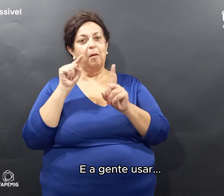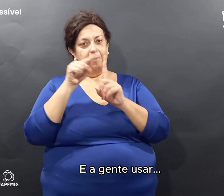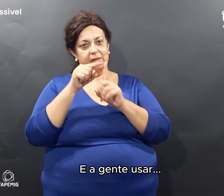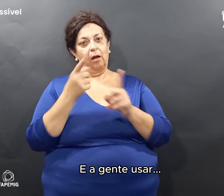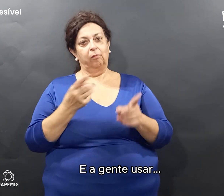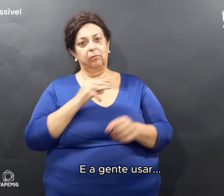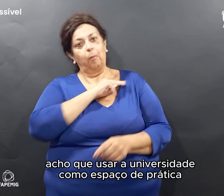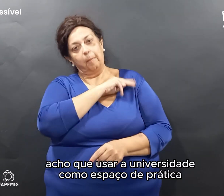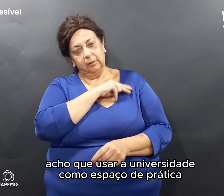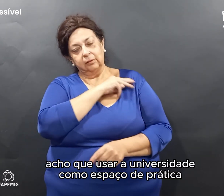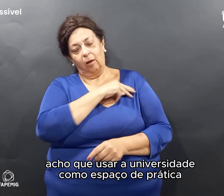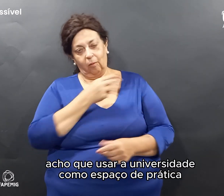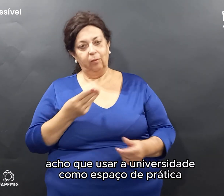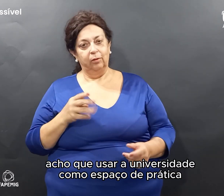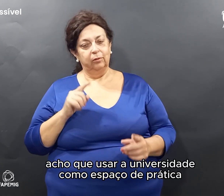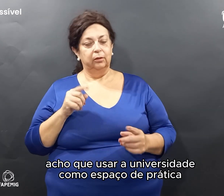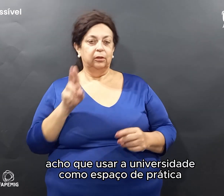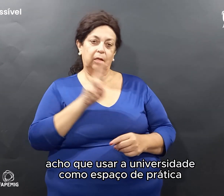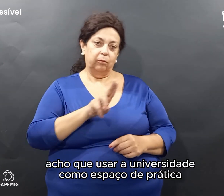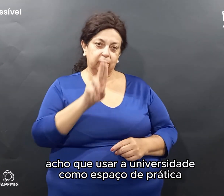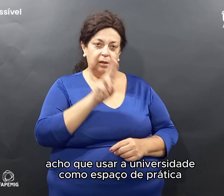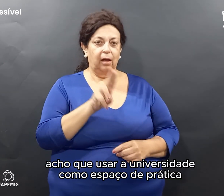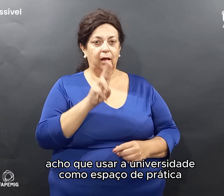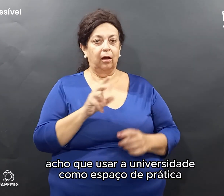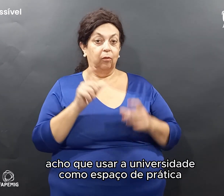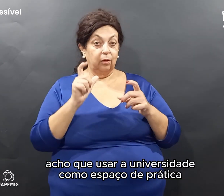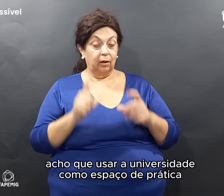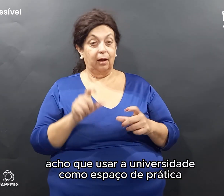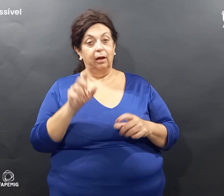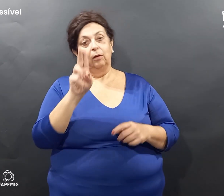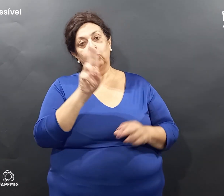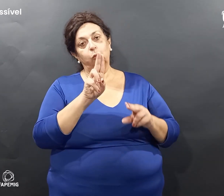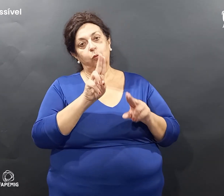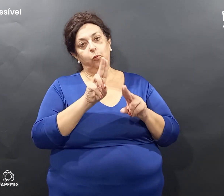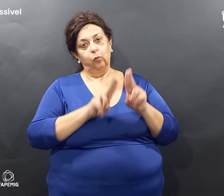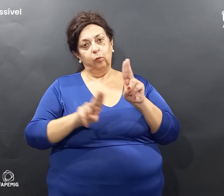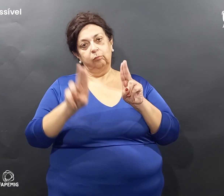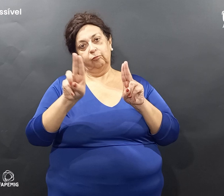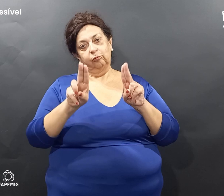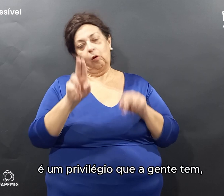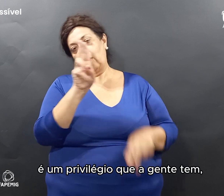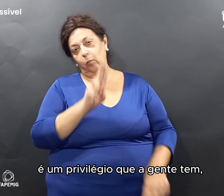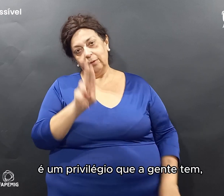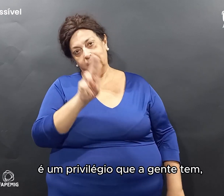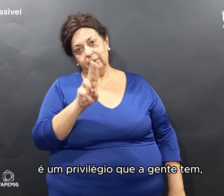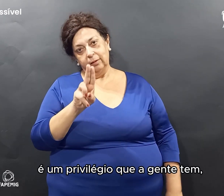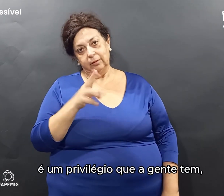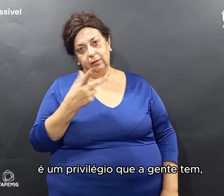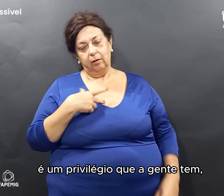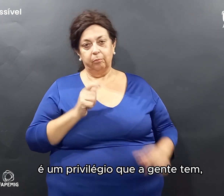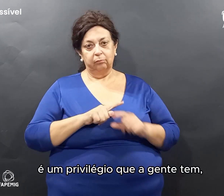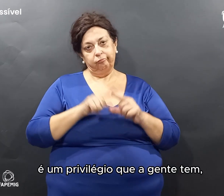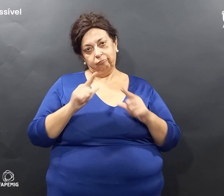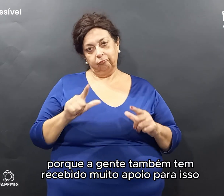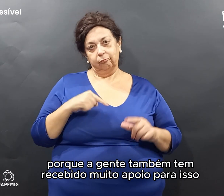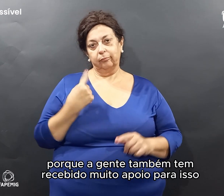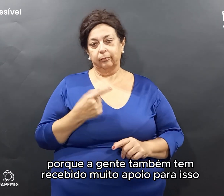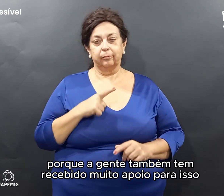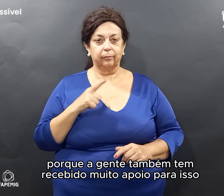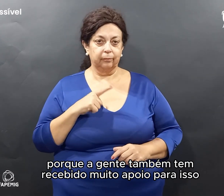gente acho que usar a universidade como espaço de prática é um privilégio que a gente tem, né? Porque a gente também tem recebido